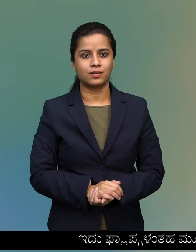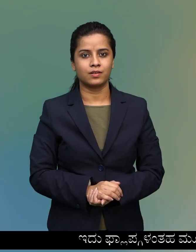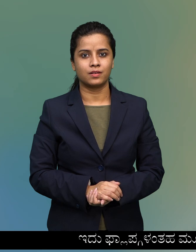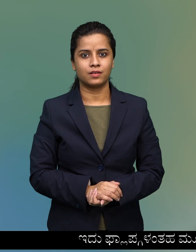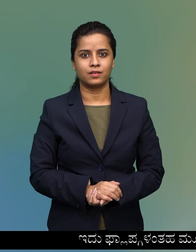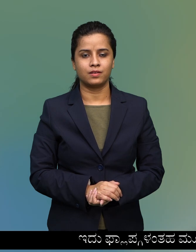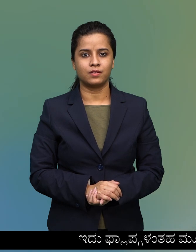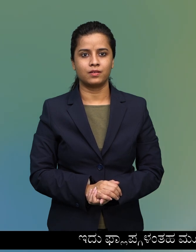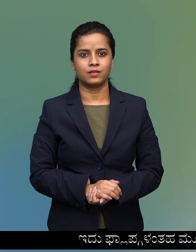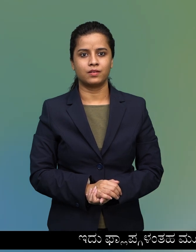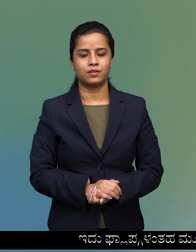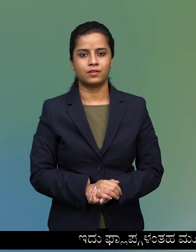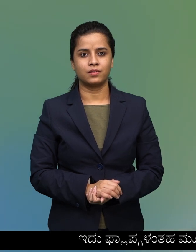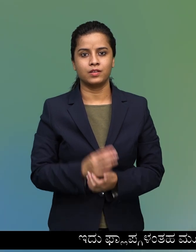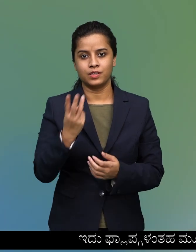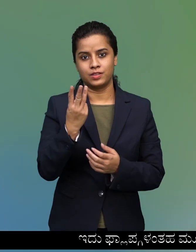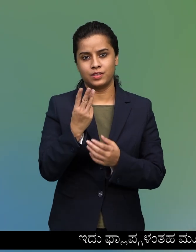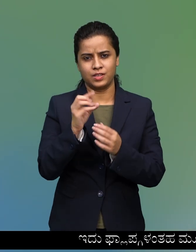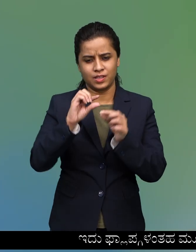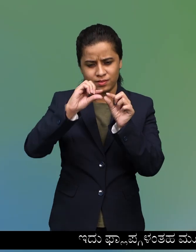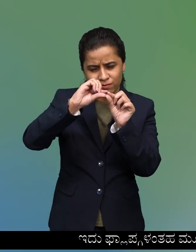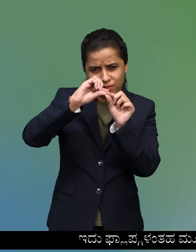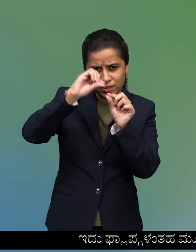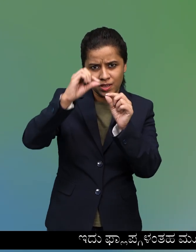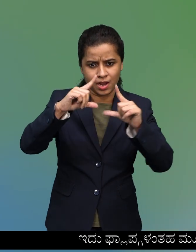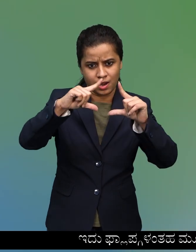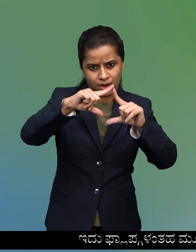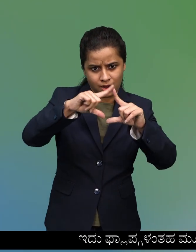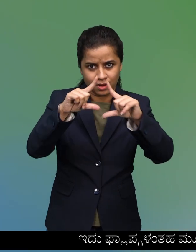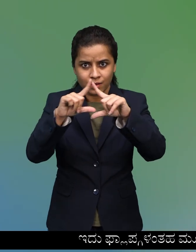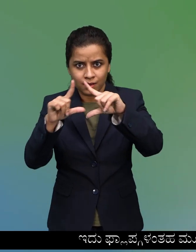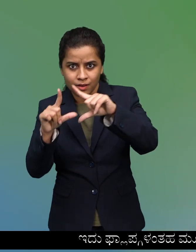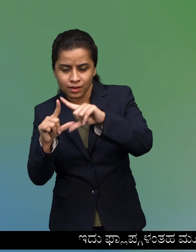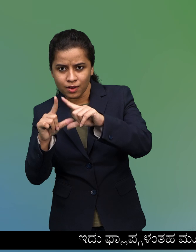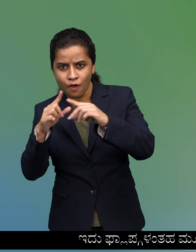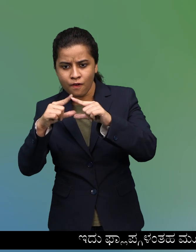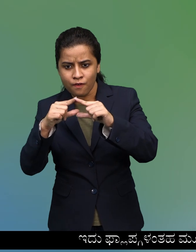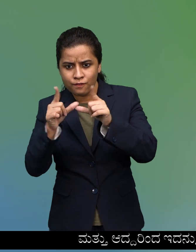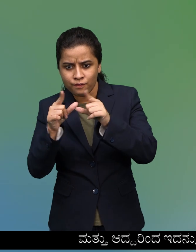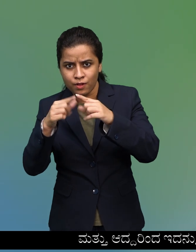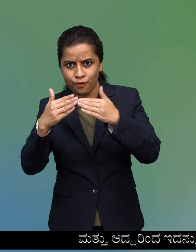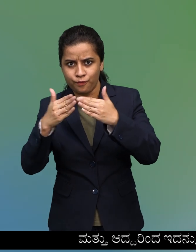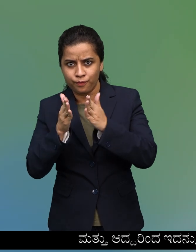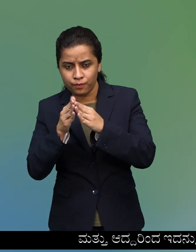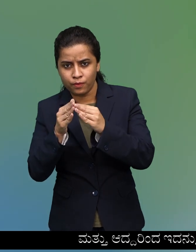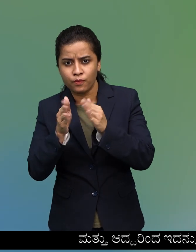ಇದು ಫ್ಲಾಪ್ಗಳಂತಹ 3 ತೆಳುವಾದ ತ್ರಿಕೋನ ಎಳೆಗಳನ್ನು ಹೊಂದಿದೆ ಮತ್ತು ಆದ್ದರಿಂದ